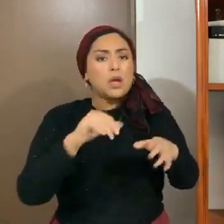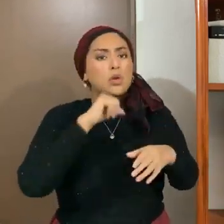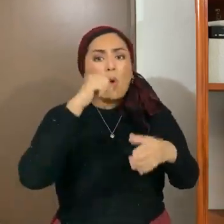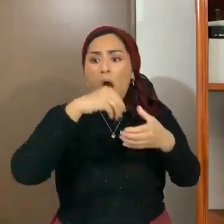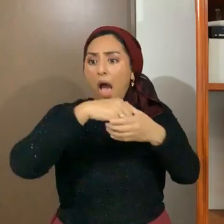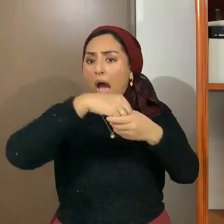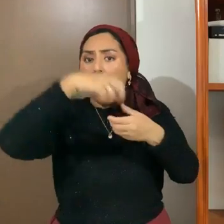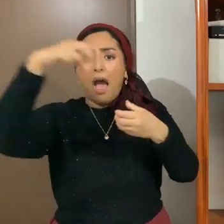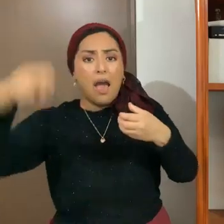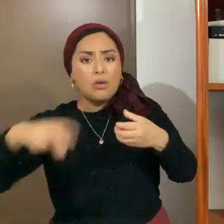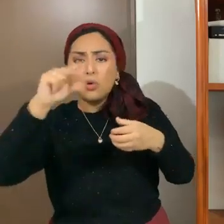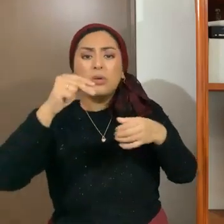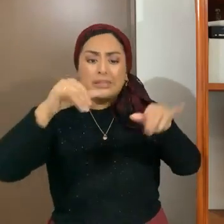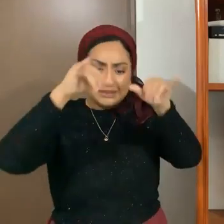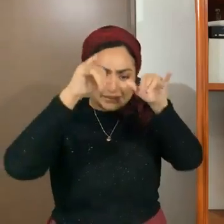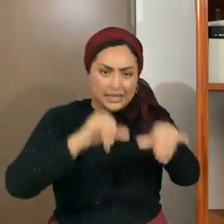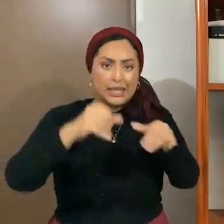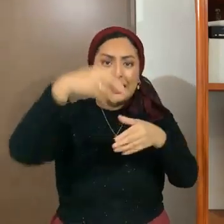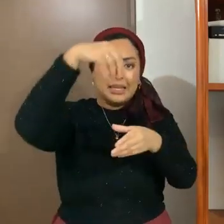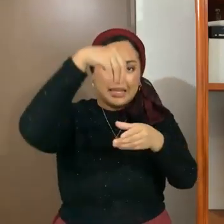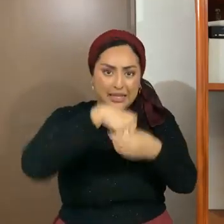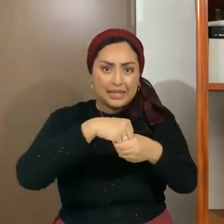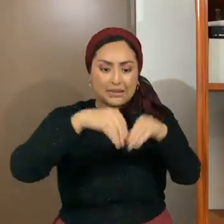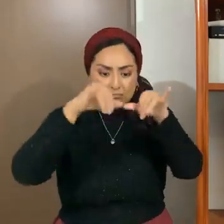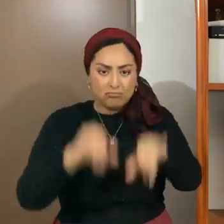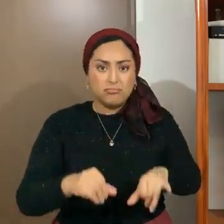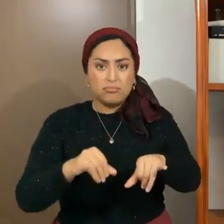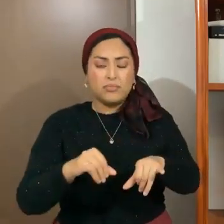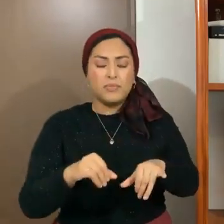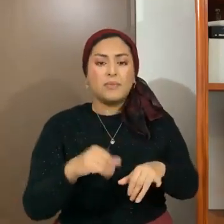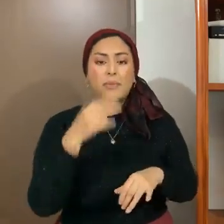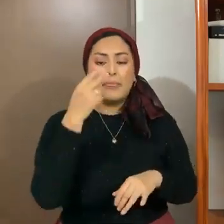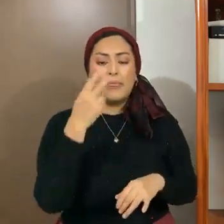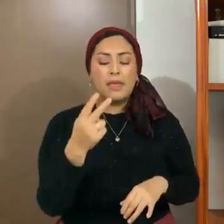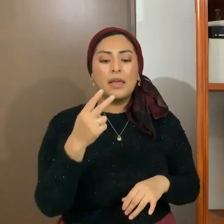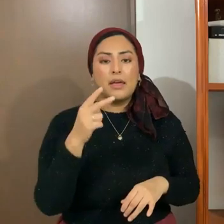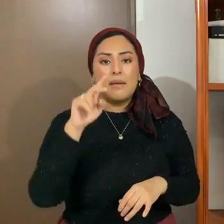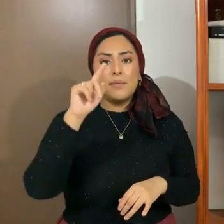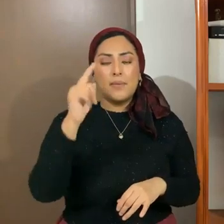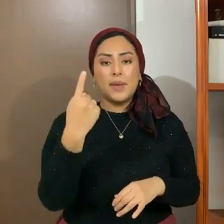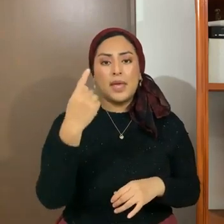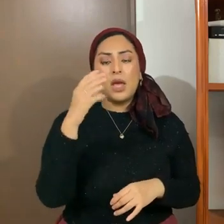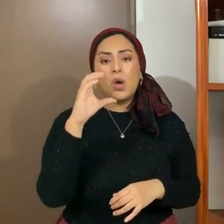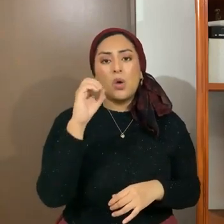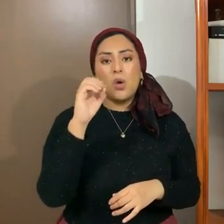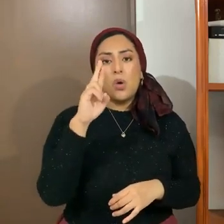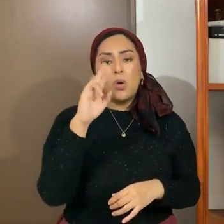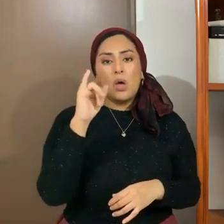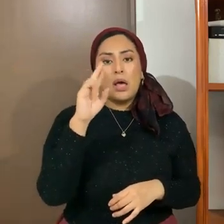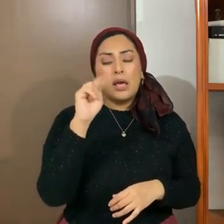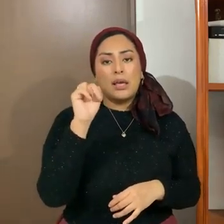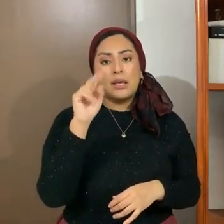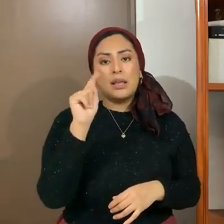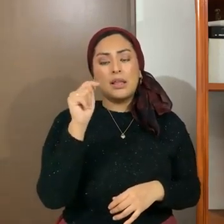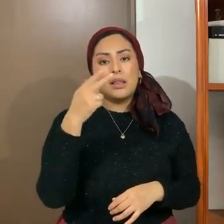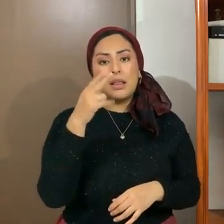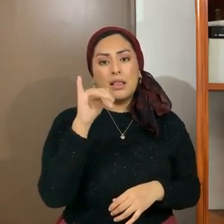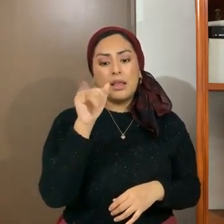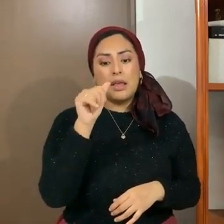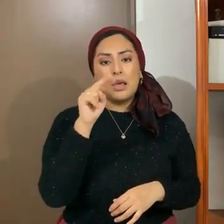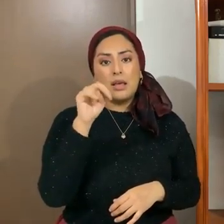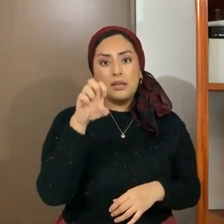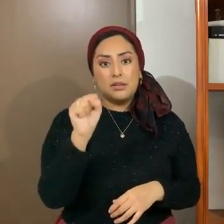del remanente y que estés seguro de estar en él. Vamos a 1 Corintios capítulo 1, 1 Corintios capítulo 1